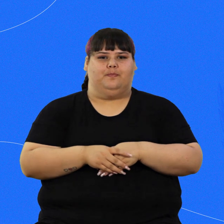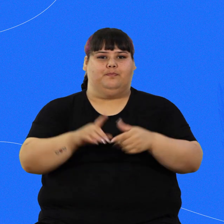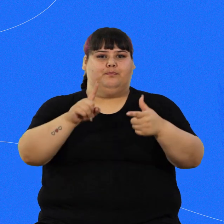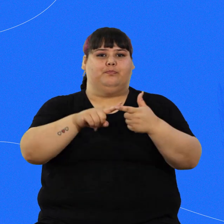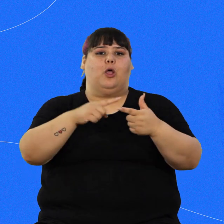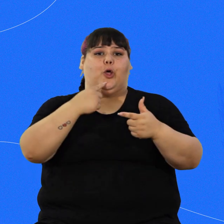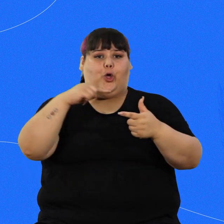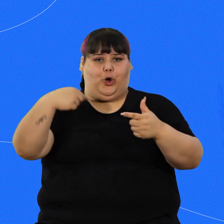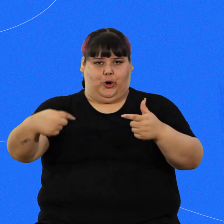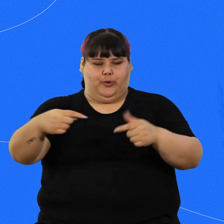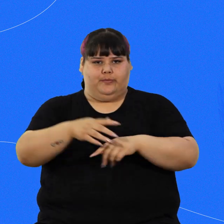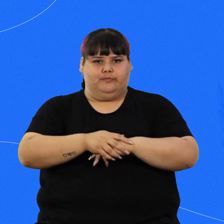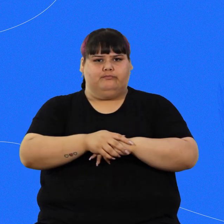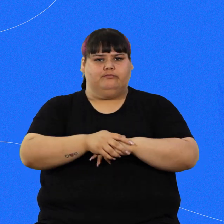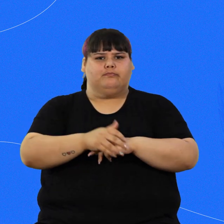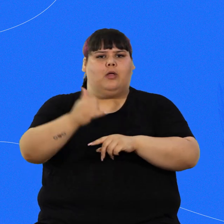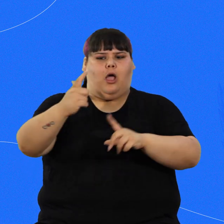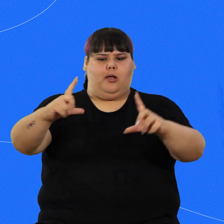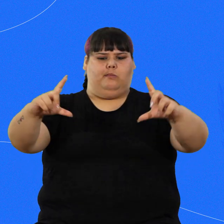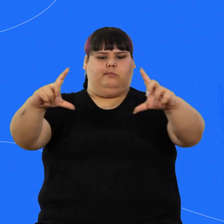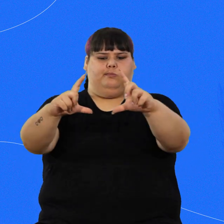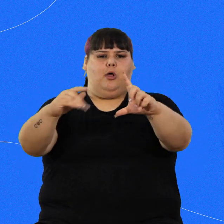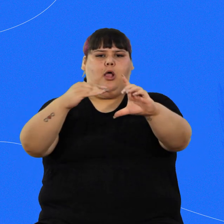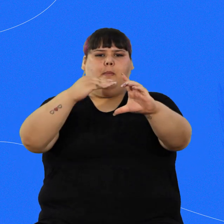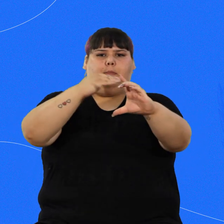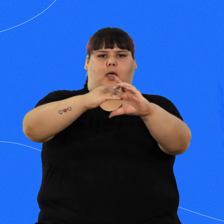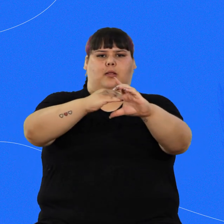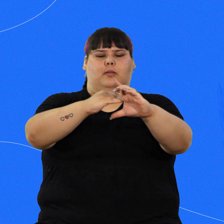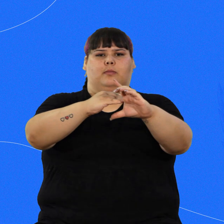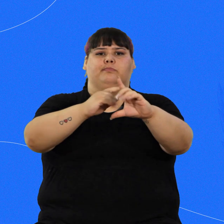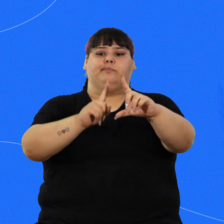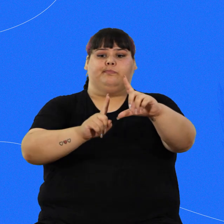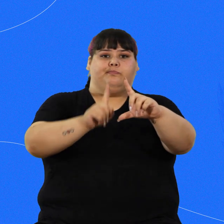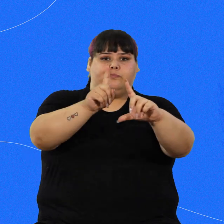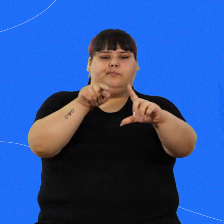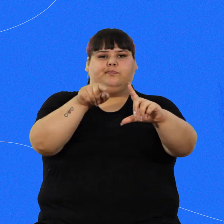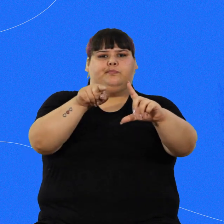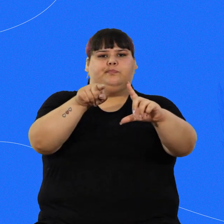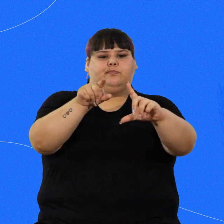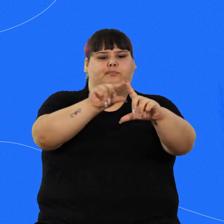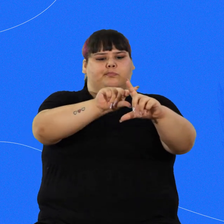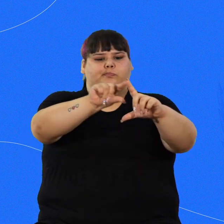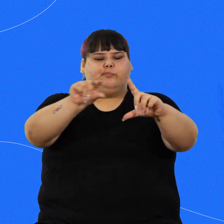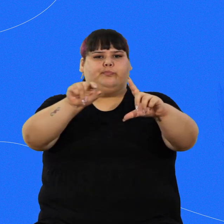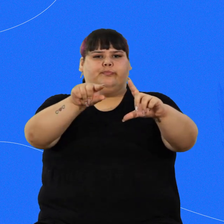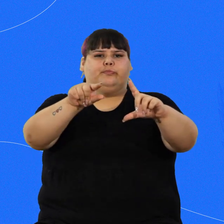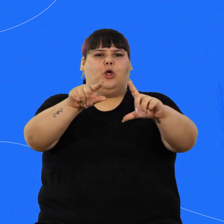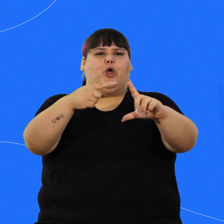Colores. Nuestro escudo se halla dividido en dos. En la mitad superior es de esmalte